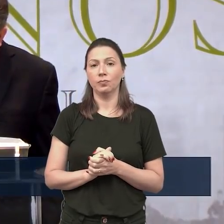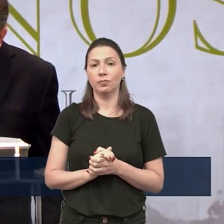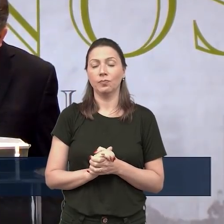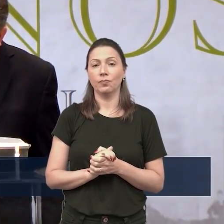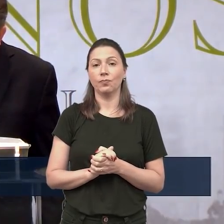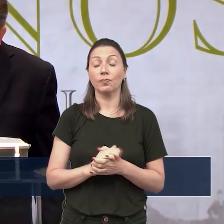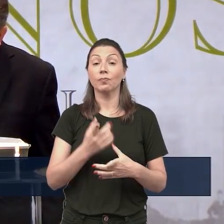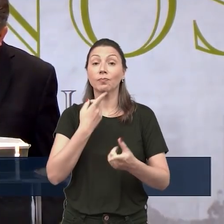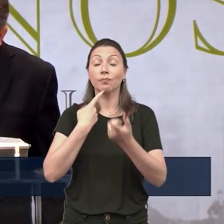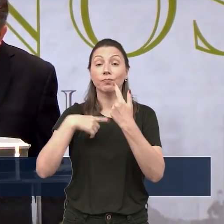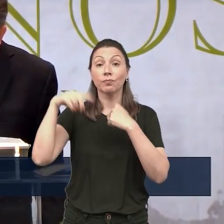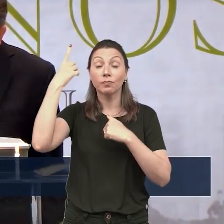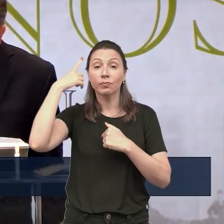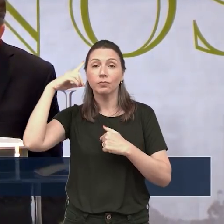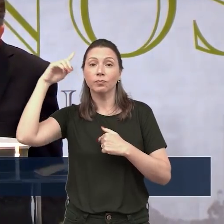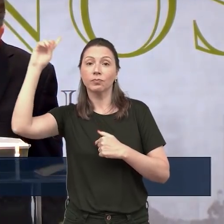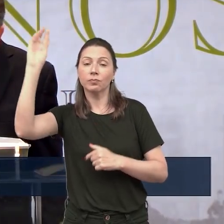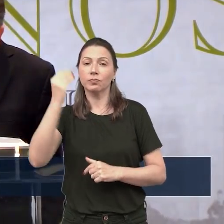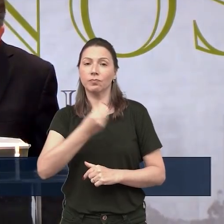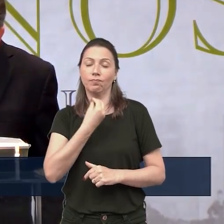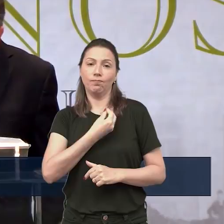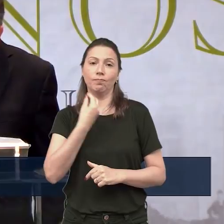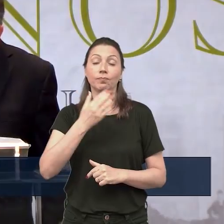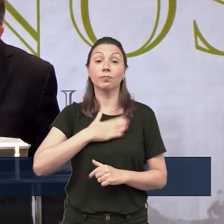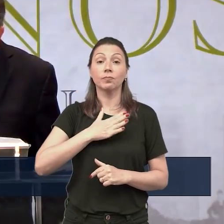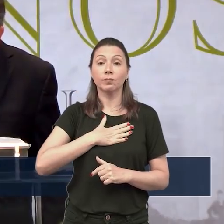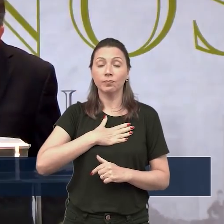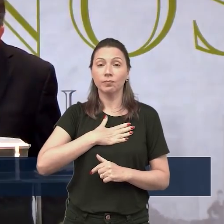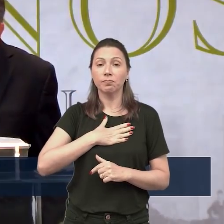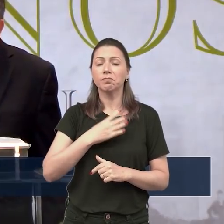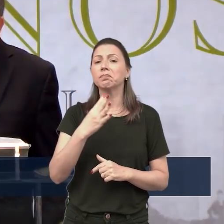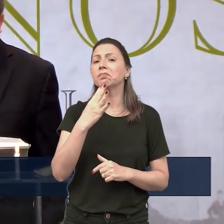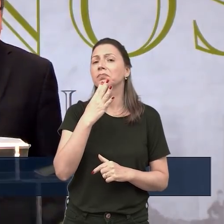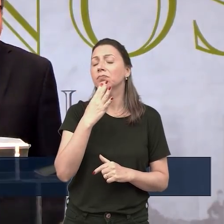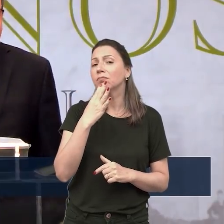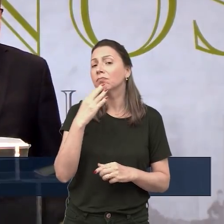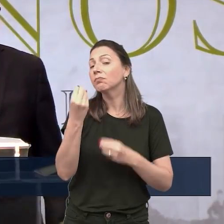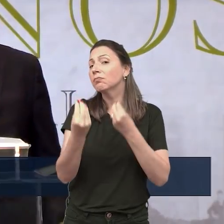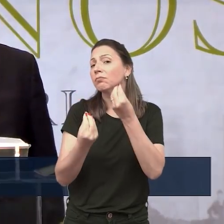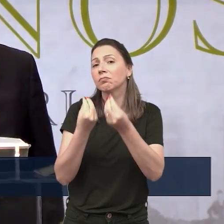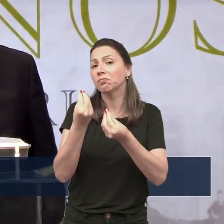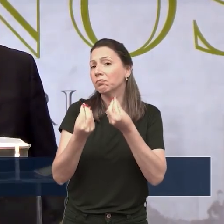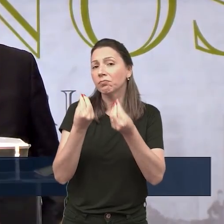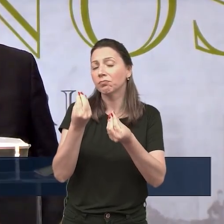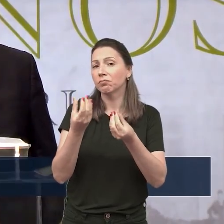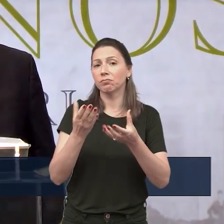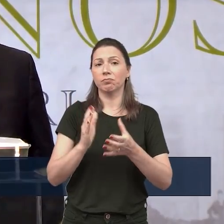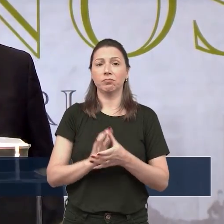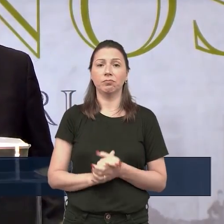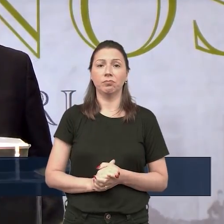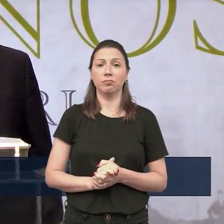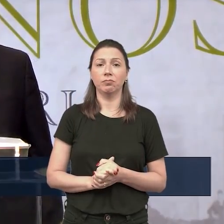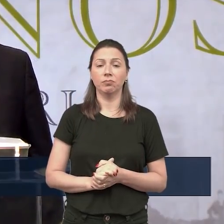Como saber a vontade de Deus para a minha vida?